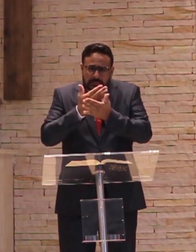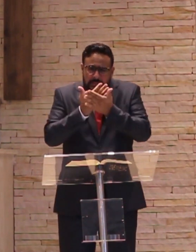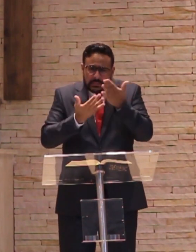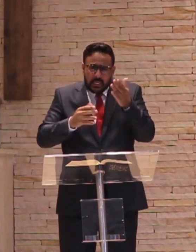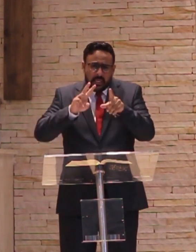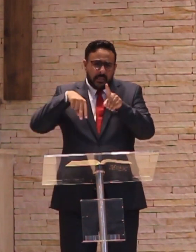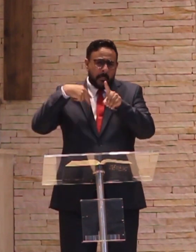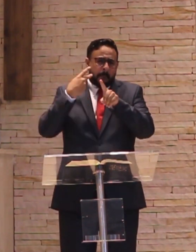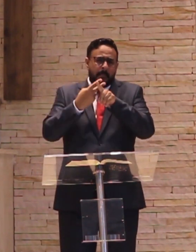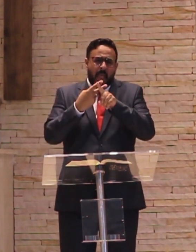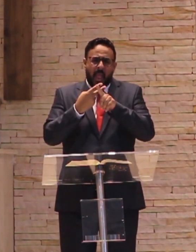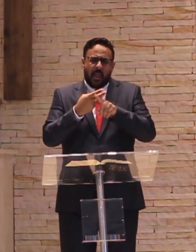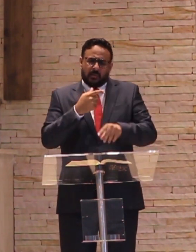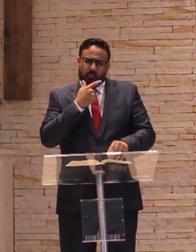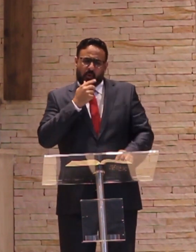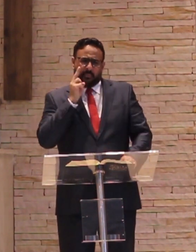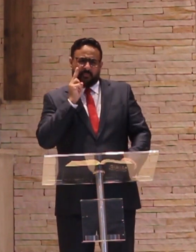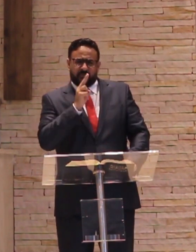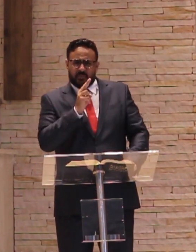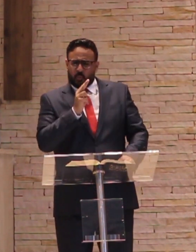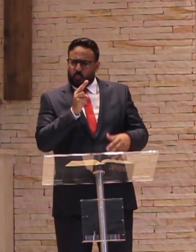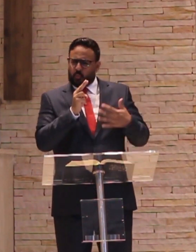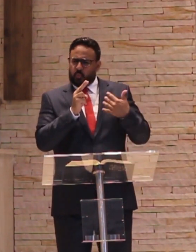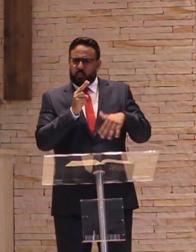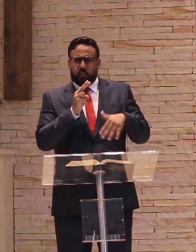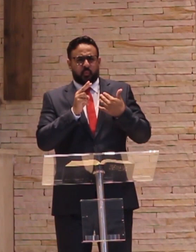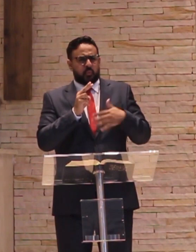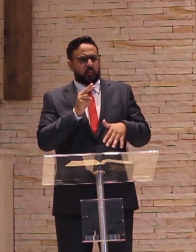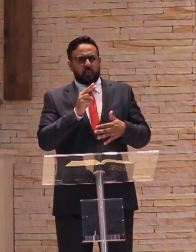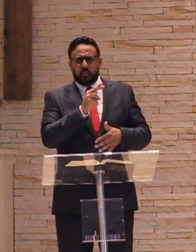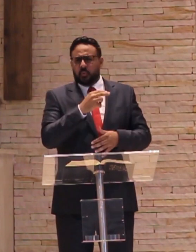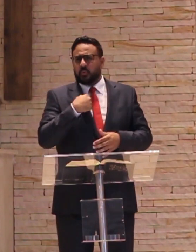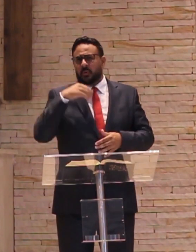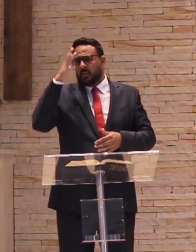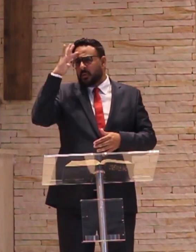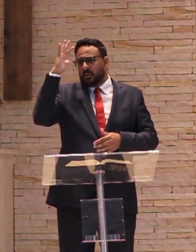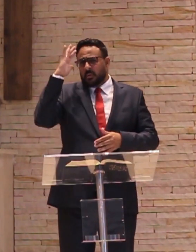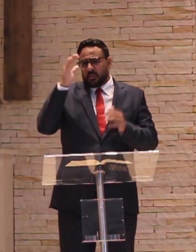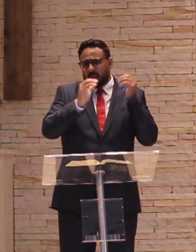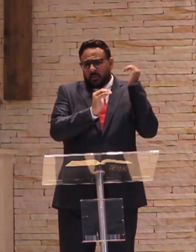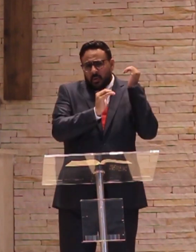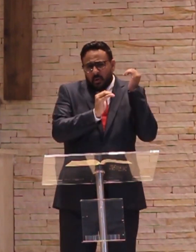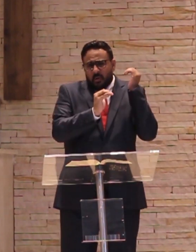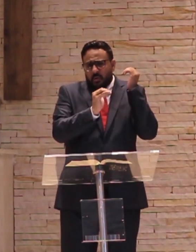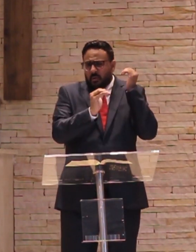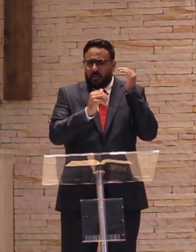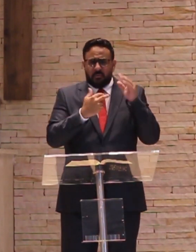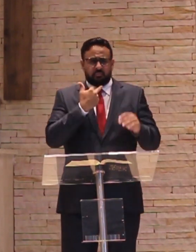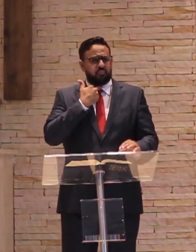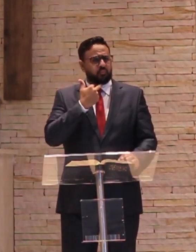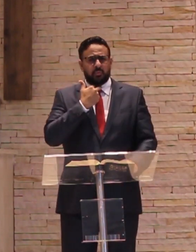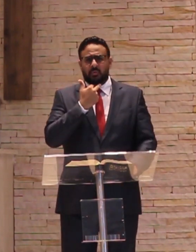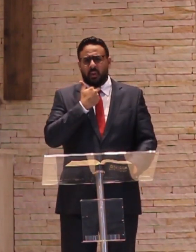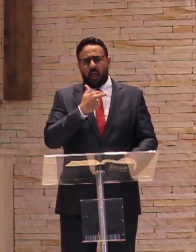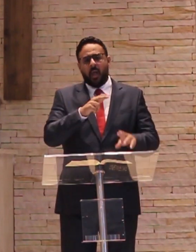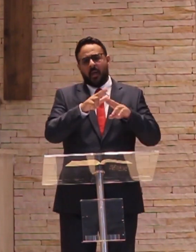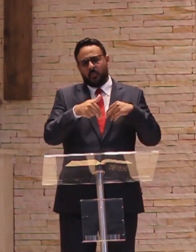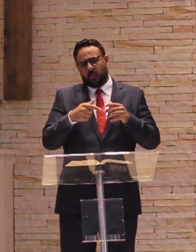com fome, já estava sangrando. Então aquela cena de tortura era uma cena